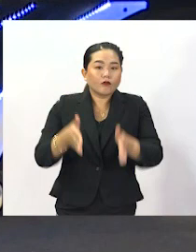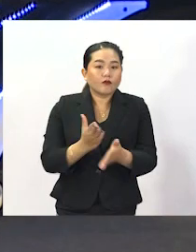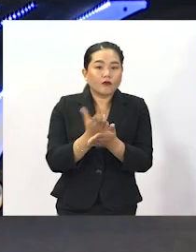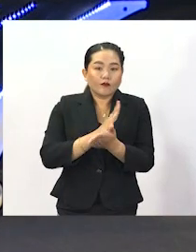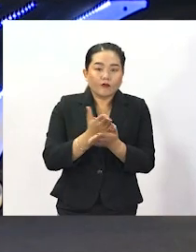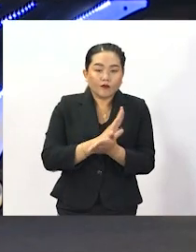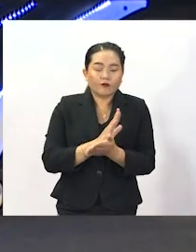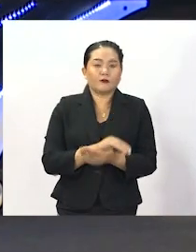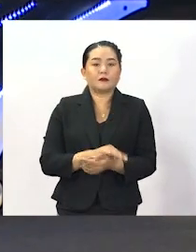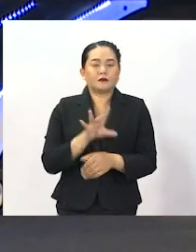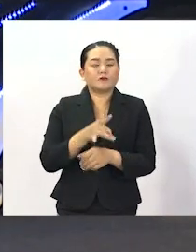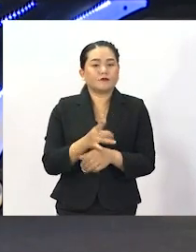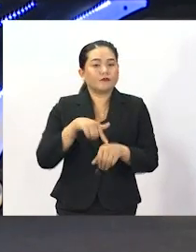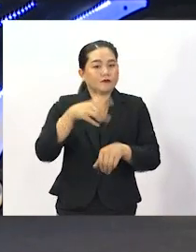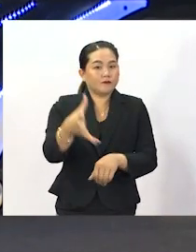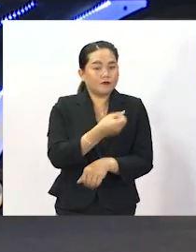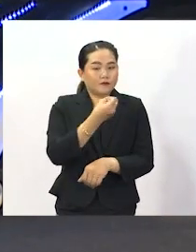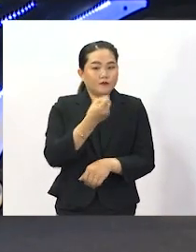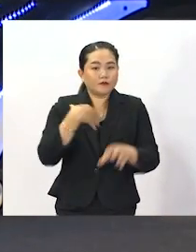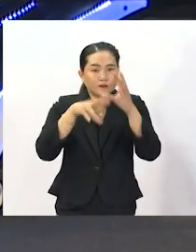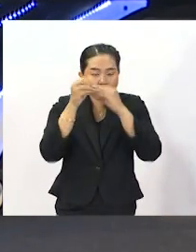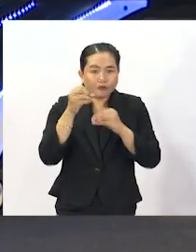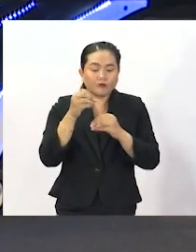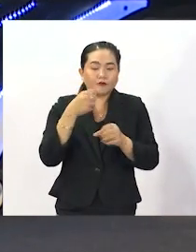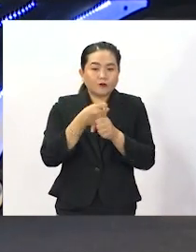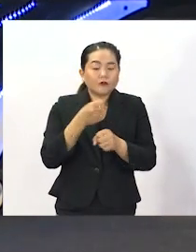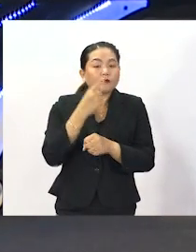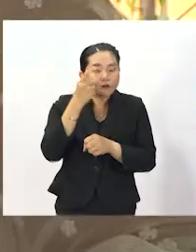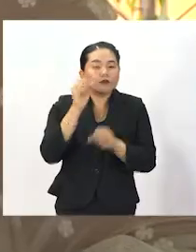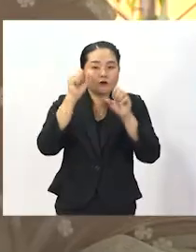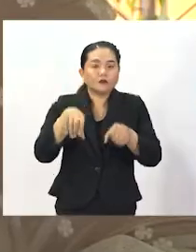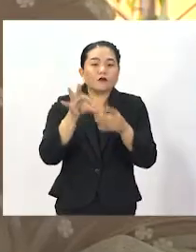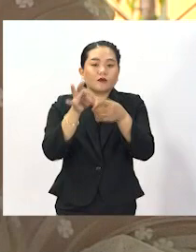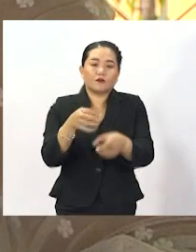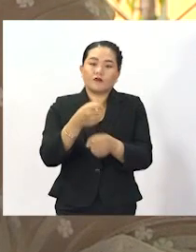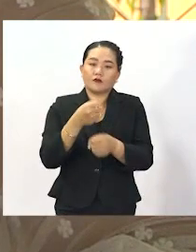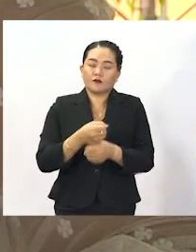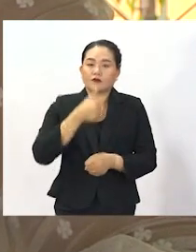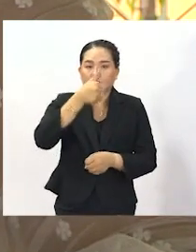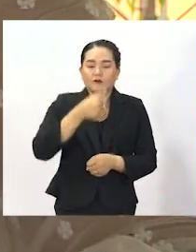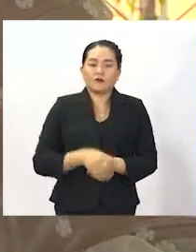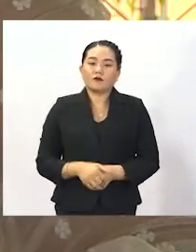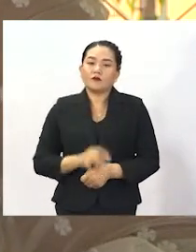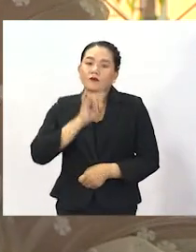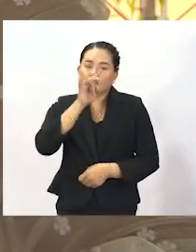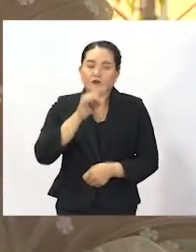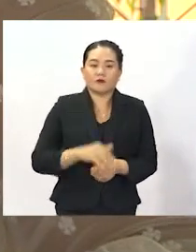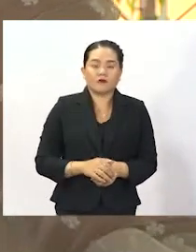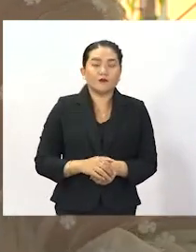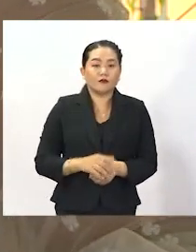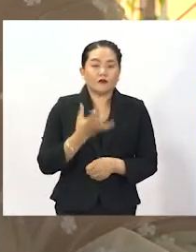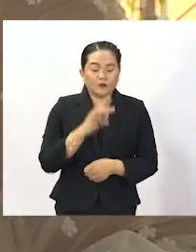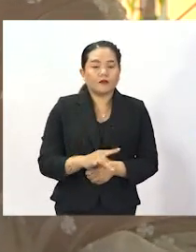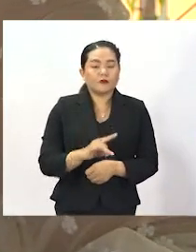ញ្ចឹងខ្ញុំឃើញថាបើគាត់មានឱកាសបានរៀនការងារនឹងហើយគាត់ចេះគាត់អាចទៅធ្វើការងារនឹងបានហើយវាវាអាចត្រូវទី